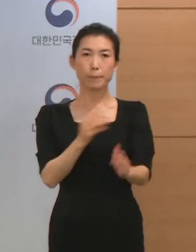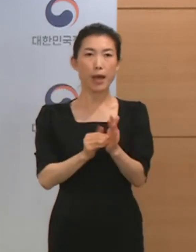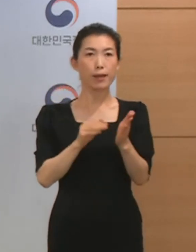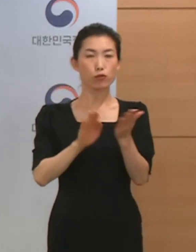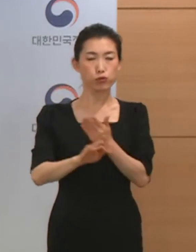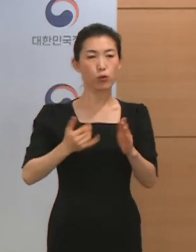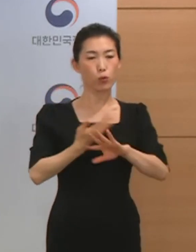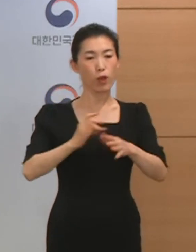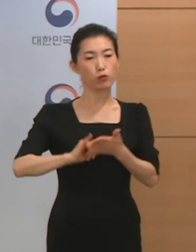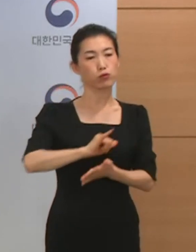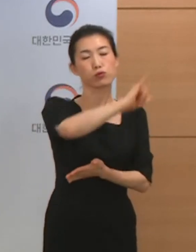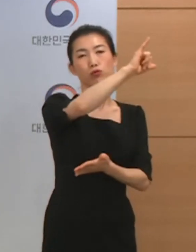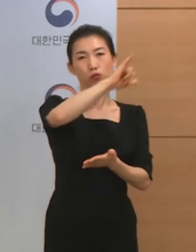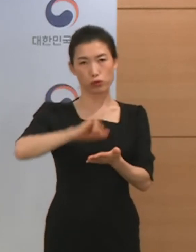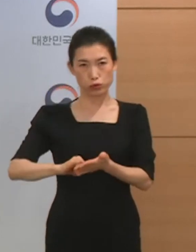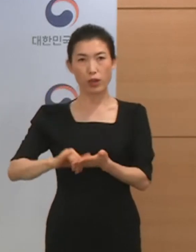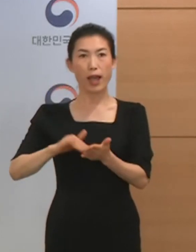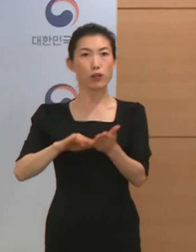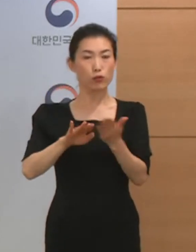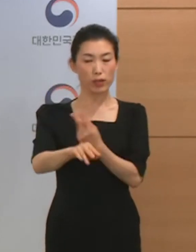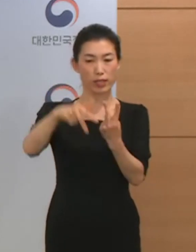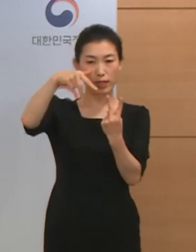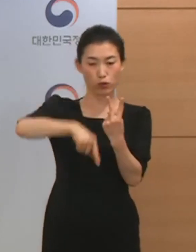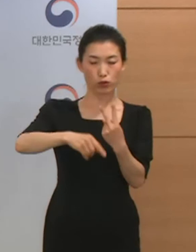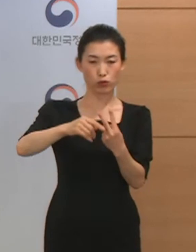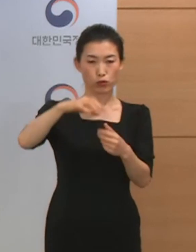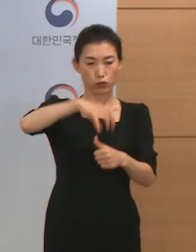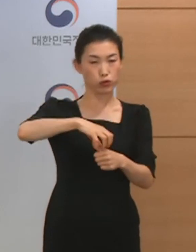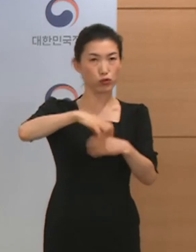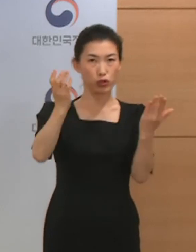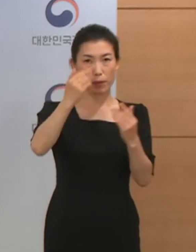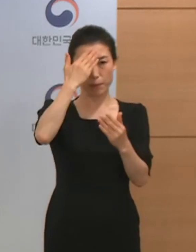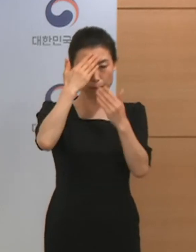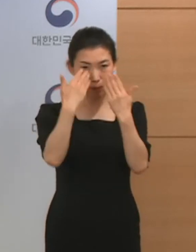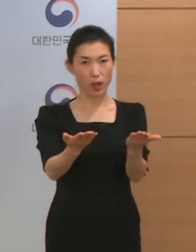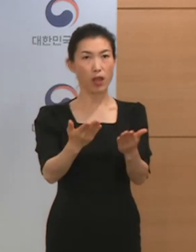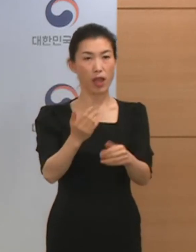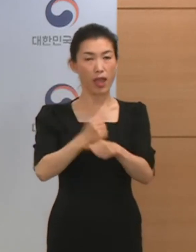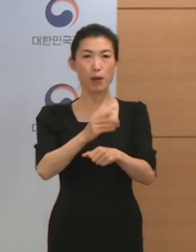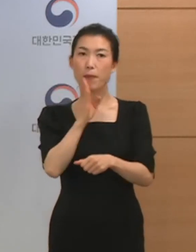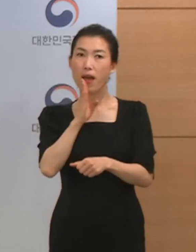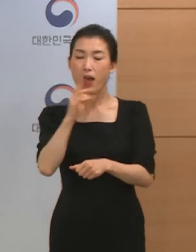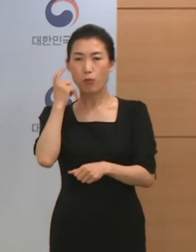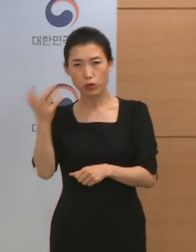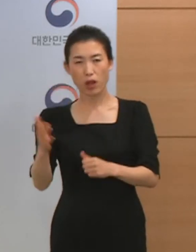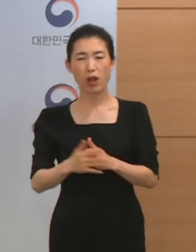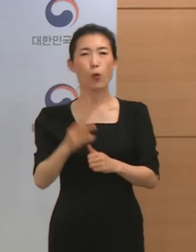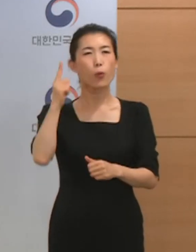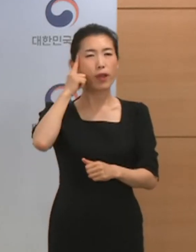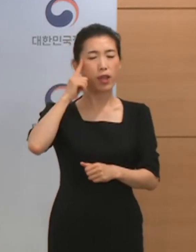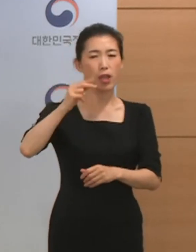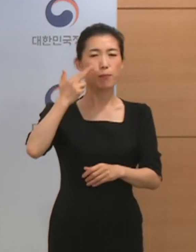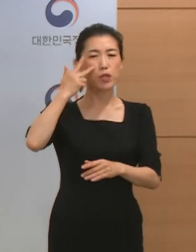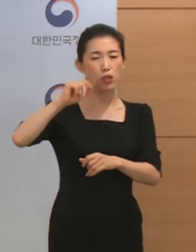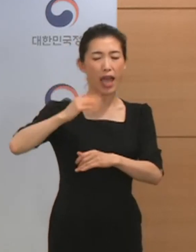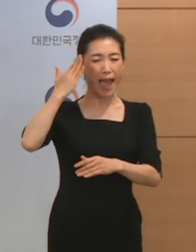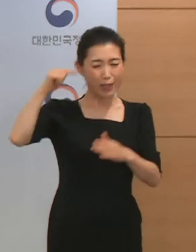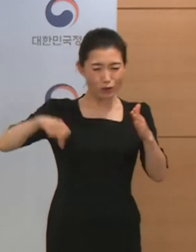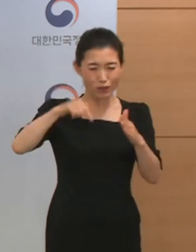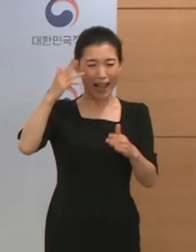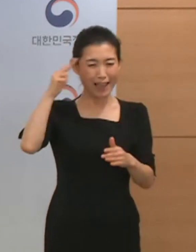면제되는지 궁금합니다. 미국 육군 기지는 미국 땅으로 간주되는데 국내 룰이 적용되는지